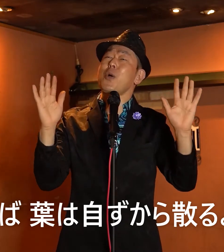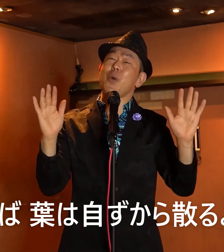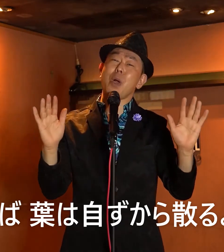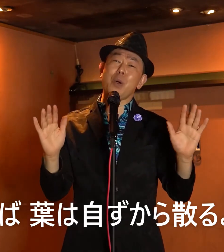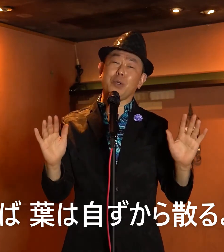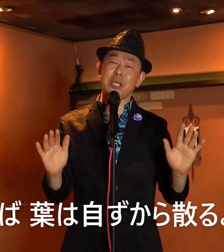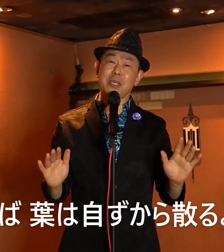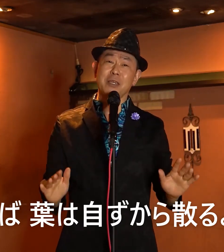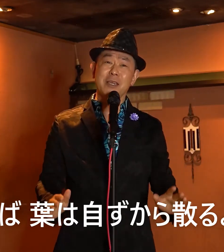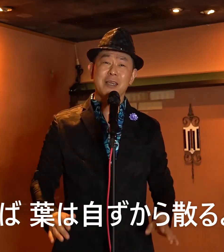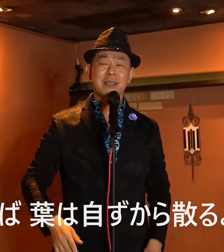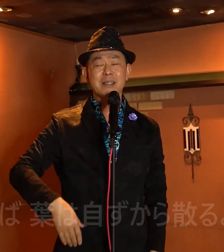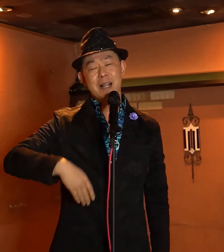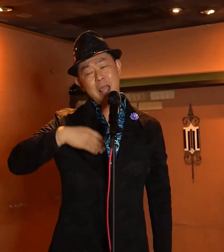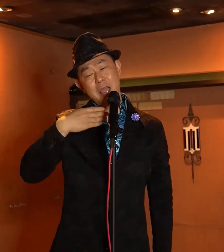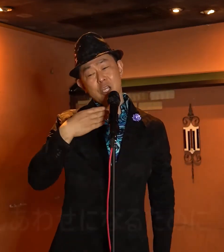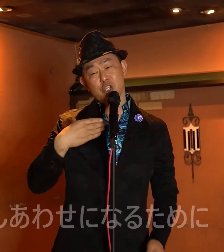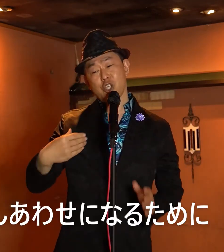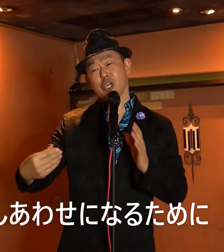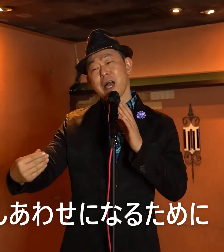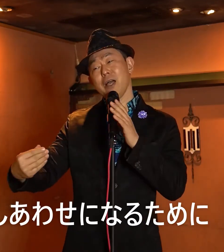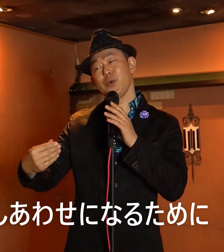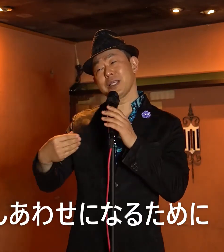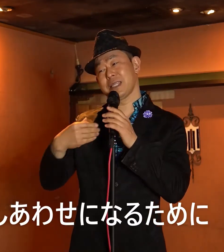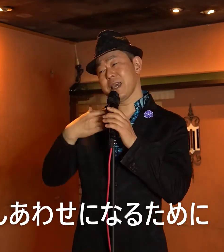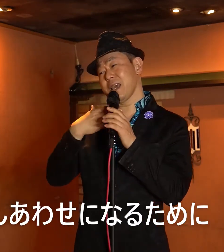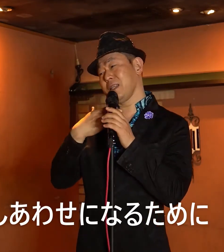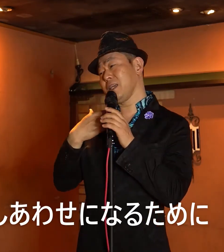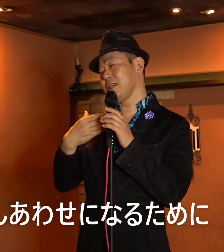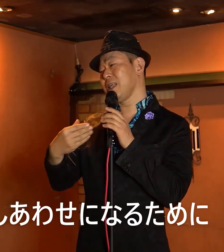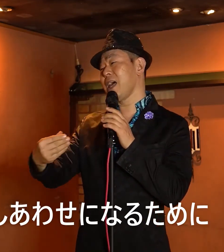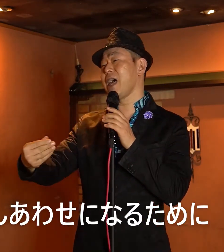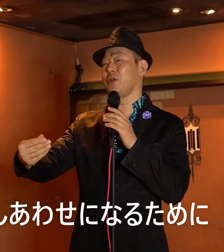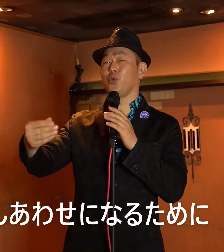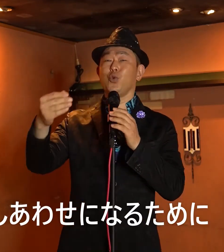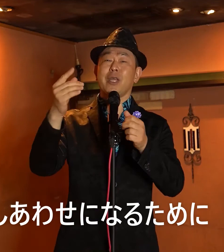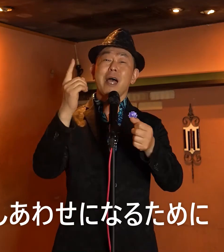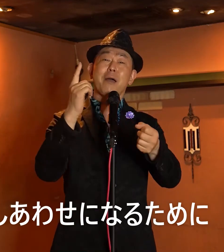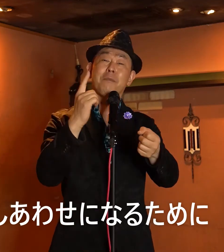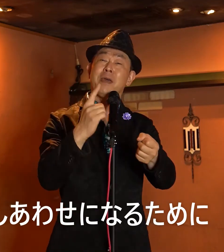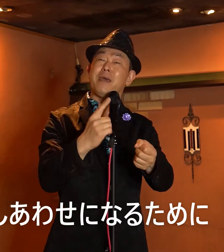ように、幸せになるため